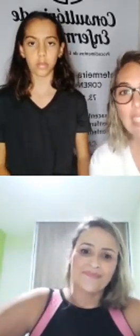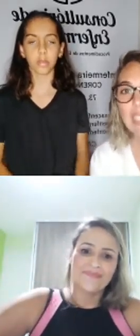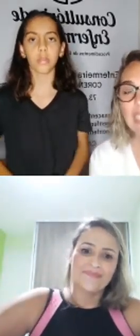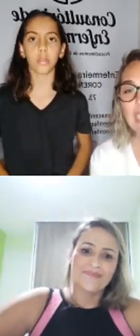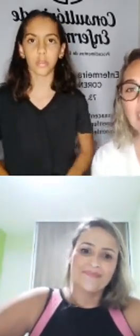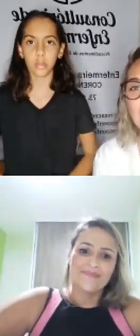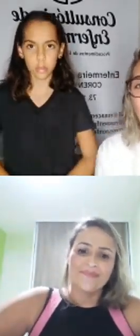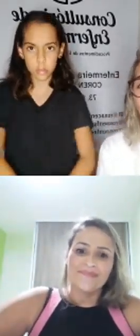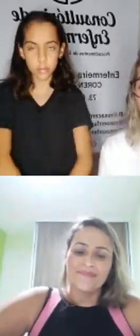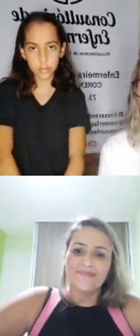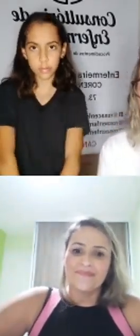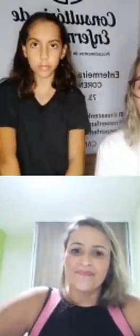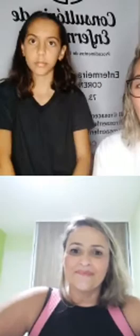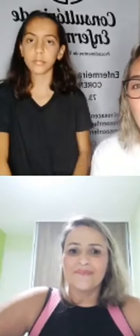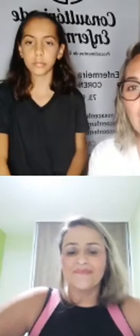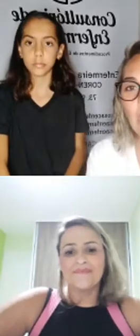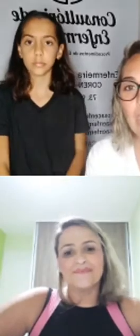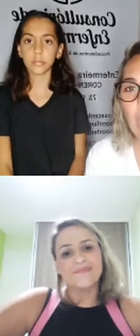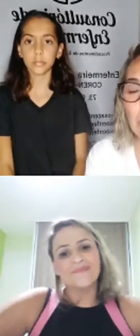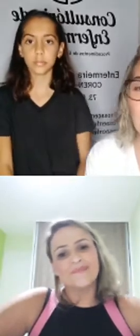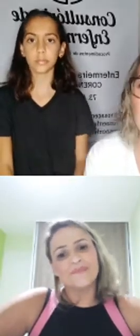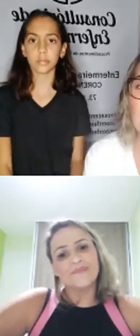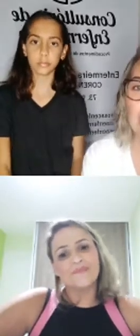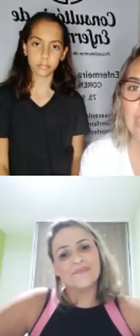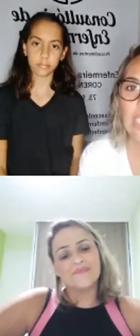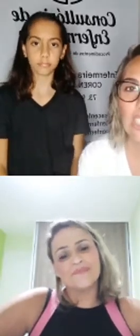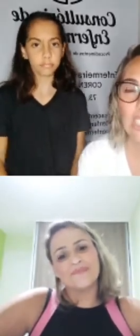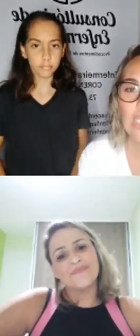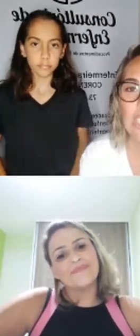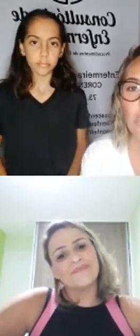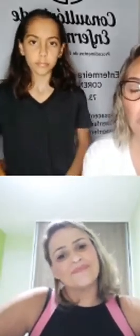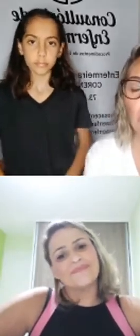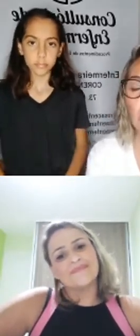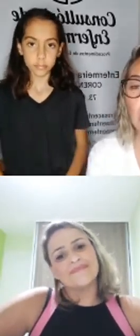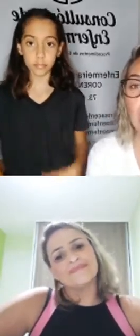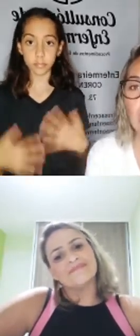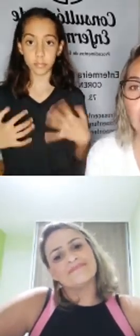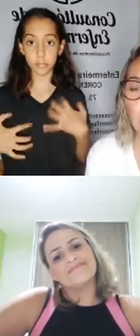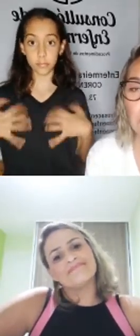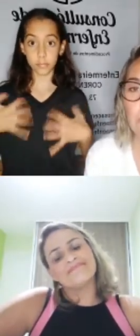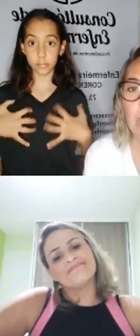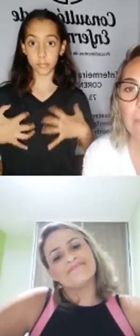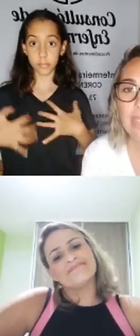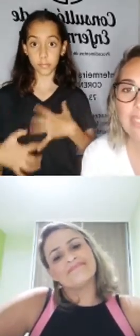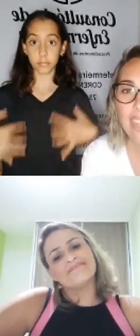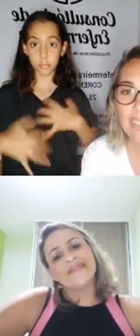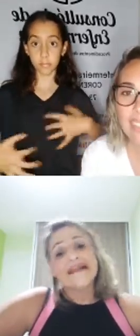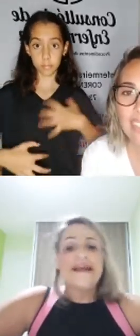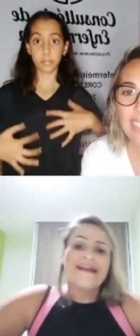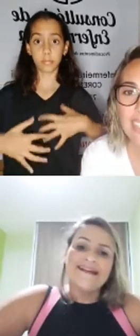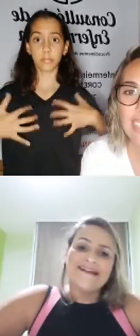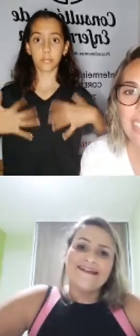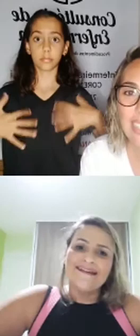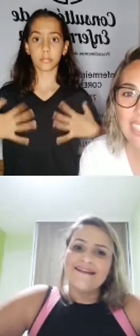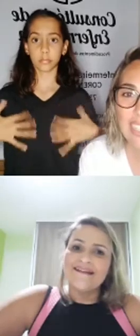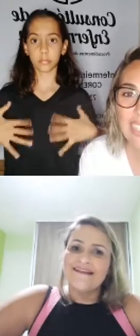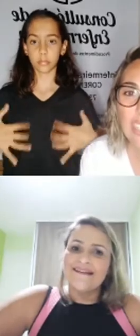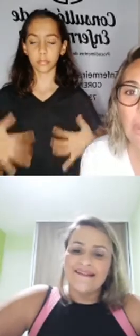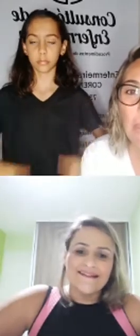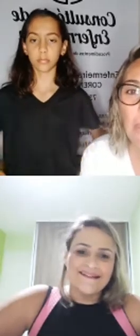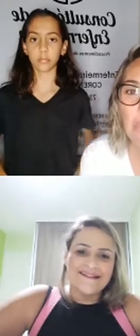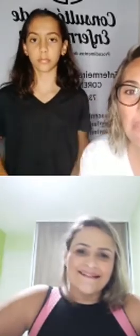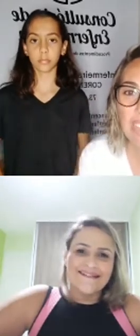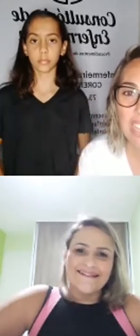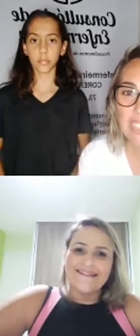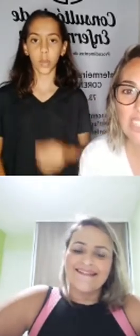acontecer. Então, isso acaba deixando a gente um pouco tenso, mas nada que